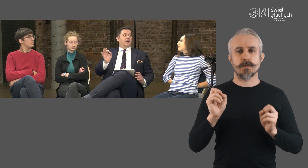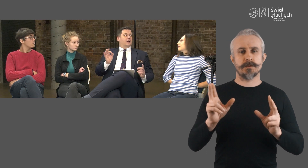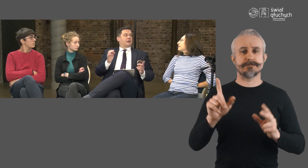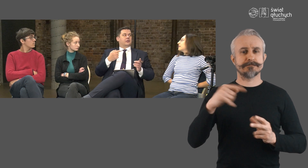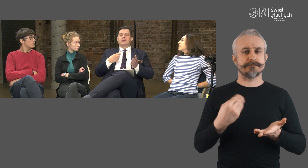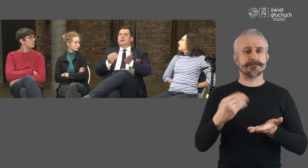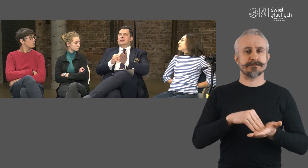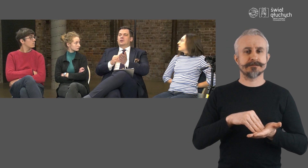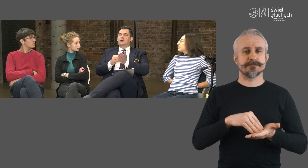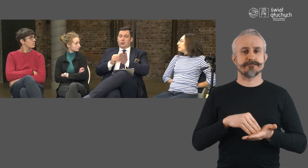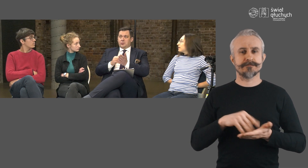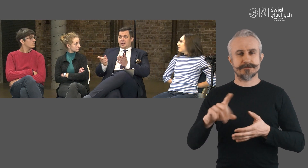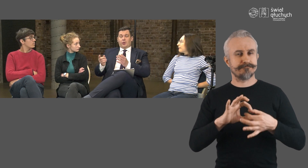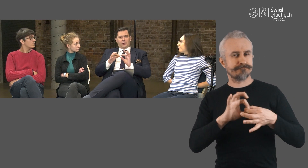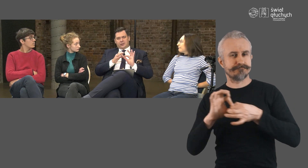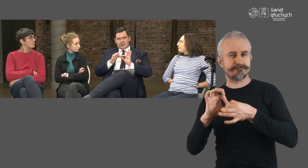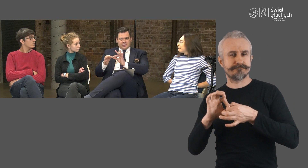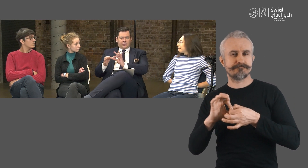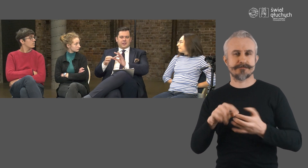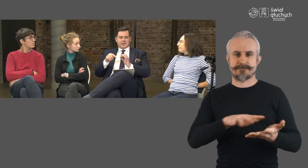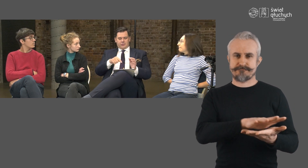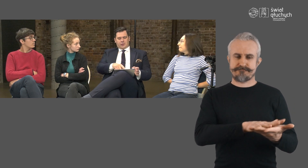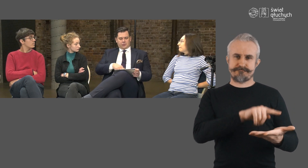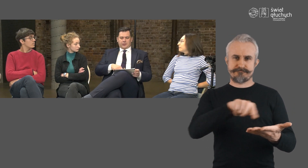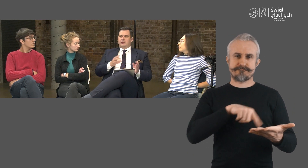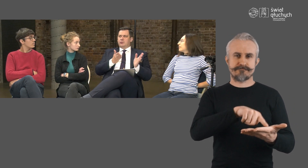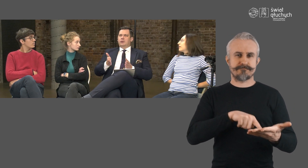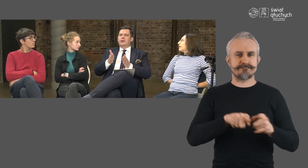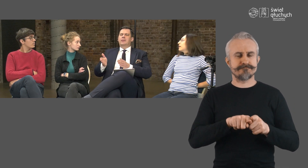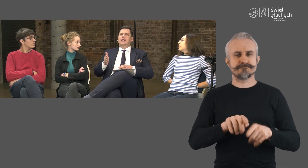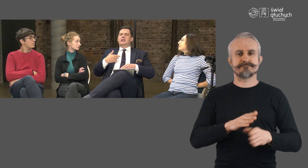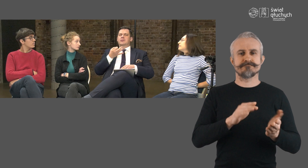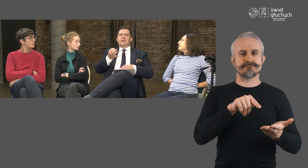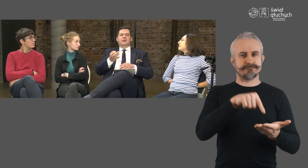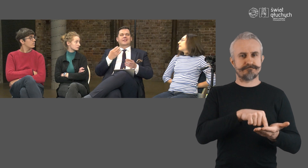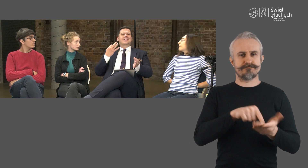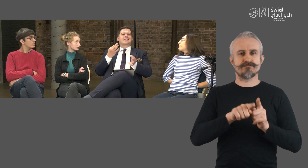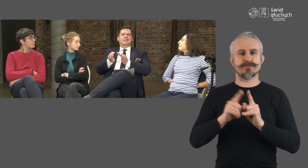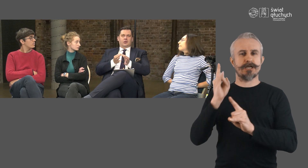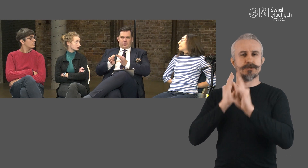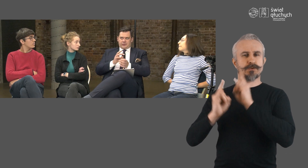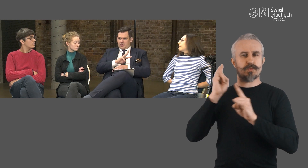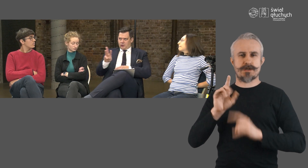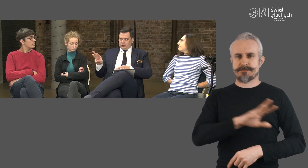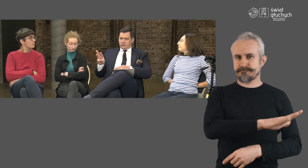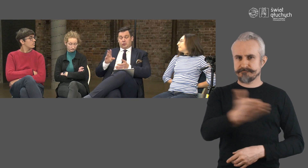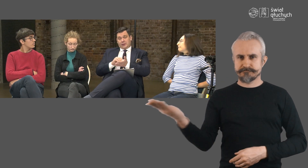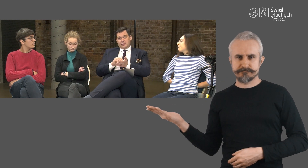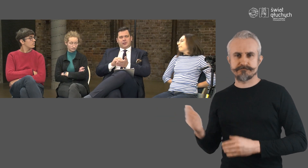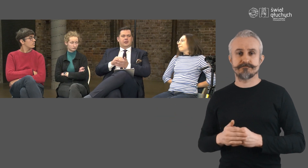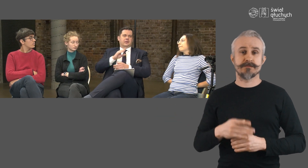Dobra, to chciałem dołożyć pytanie, bo akurat jest związek z tym, co ja tutaj sobie przygotowałem. Chciałem zapytać z historii, z